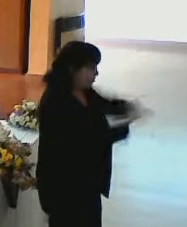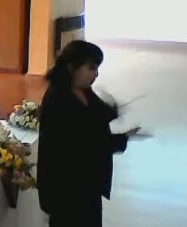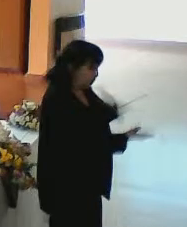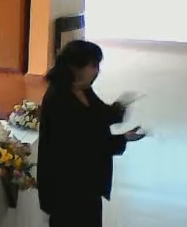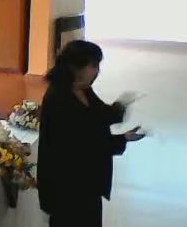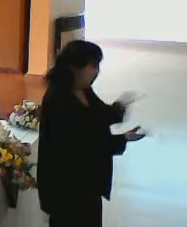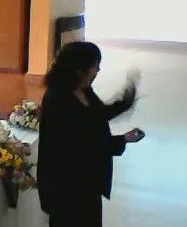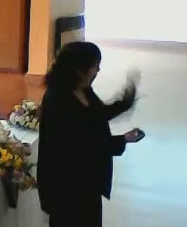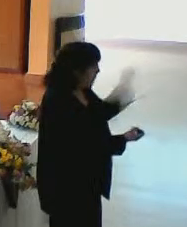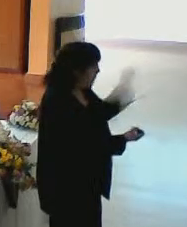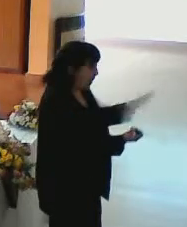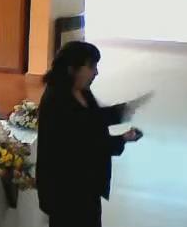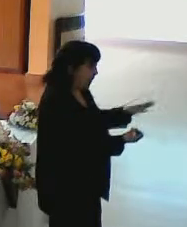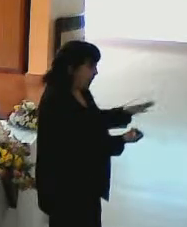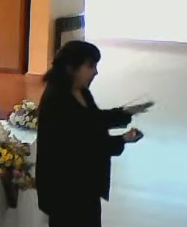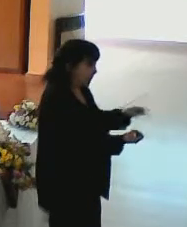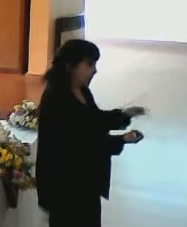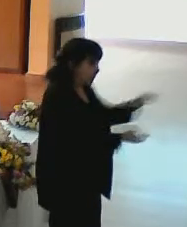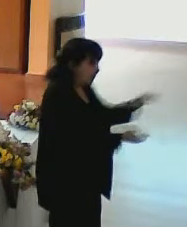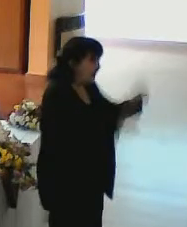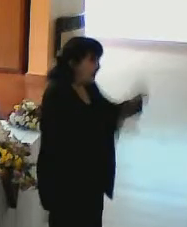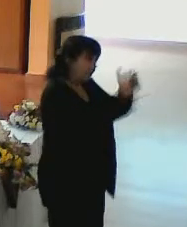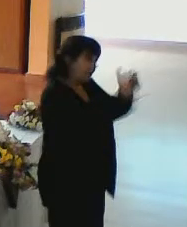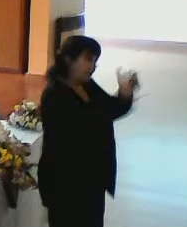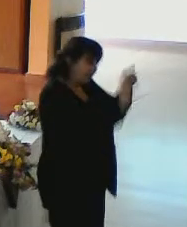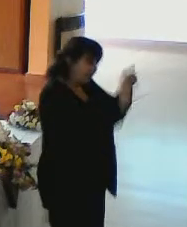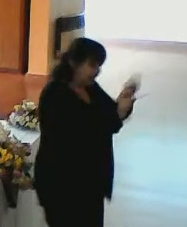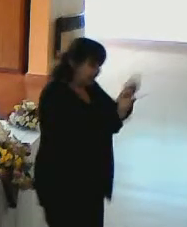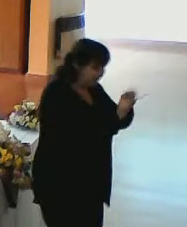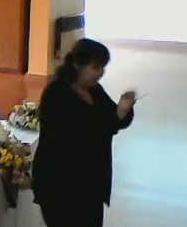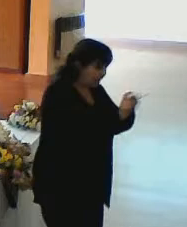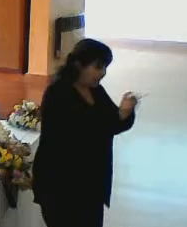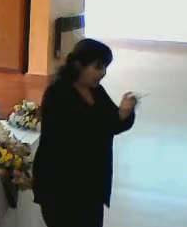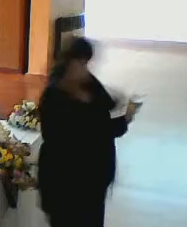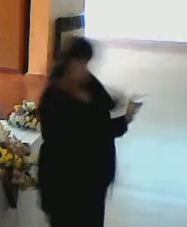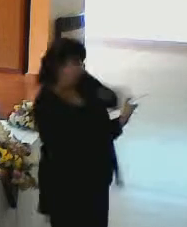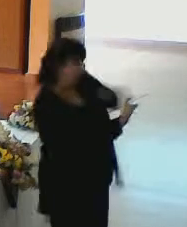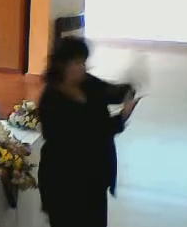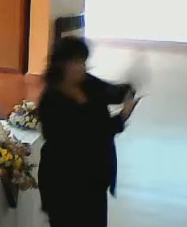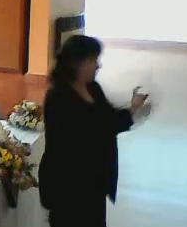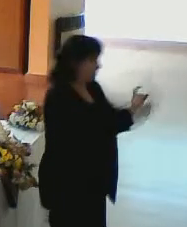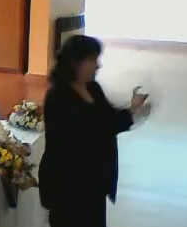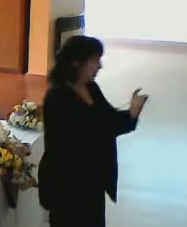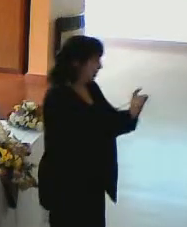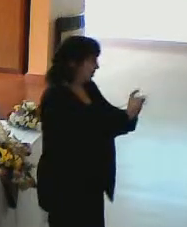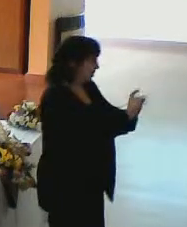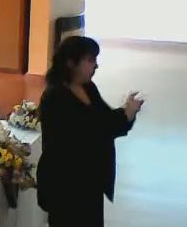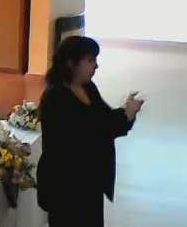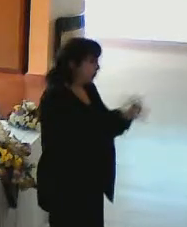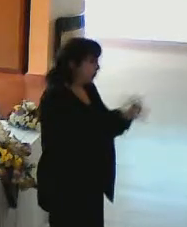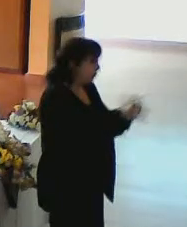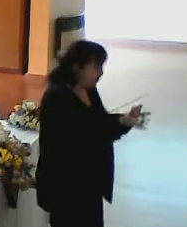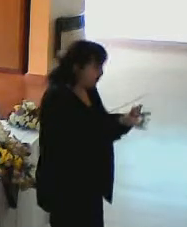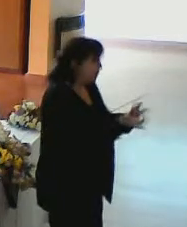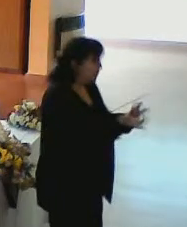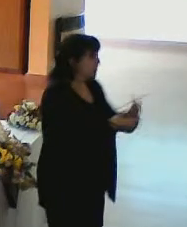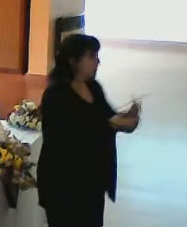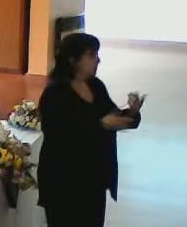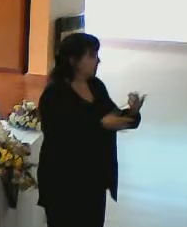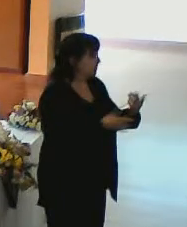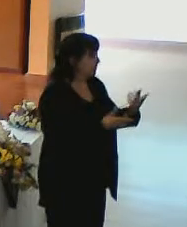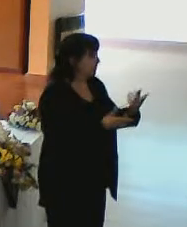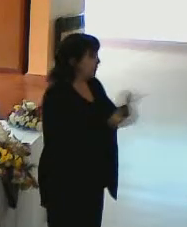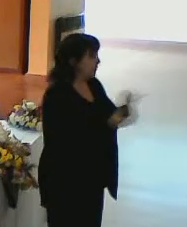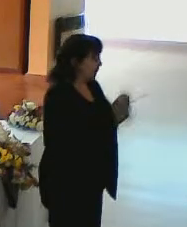nosotros desde afuera, ¿qué es lo que vemos? Que un estímulo pequeño, algo que a cualquier otro chico no le hubiera generado